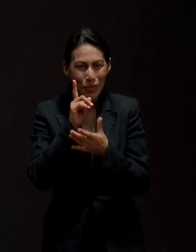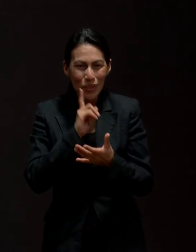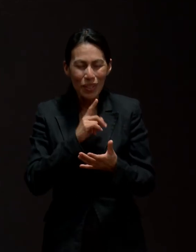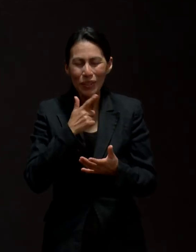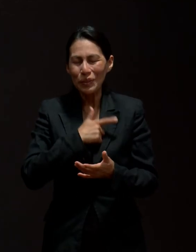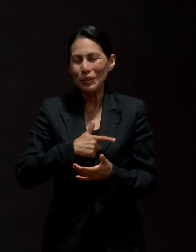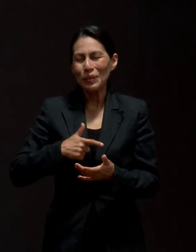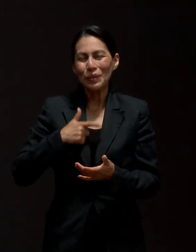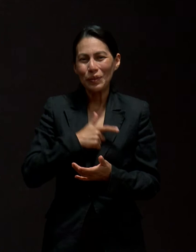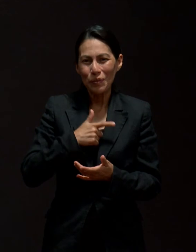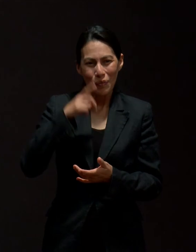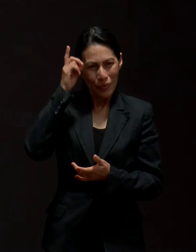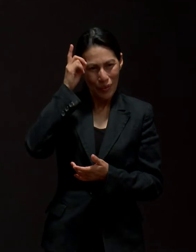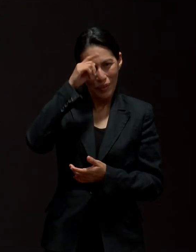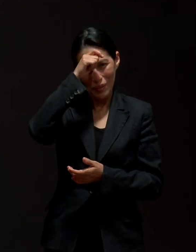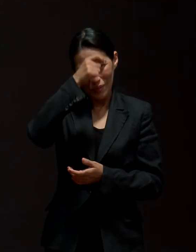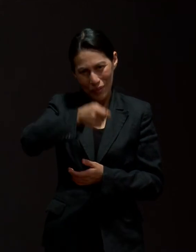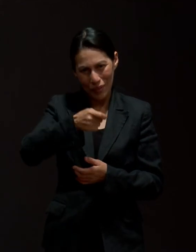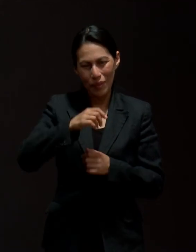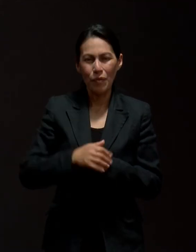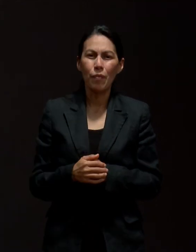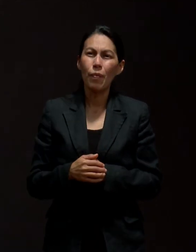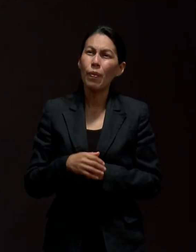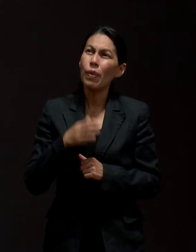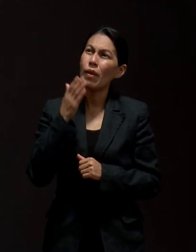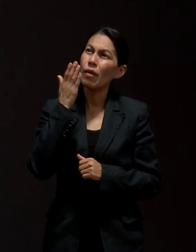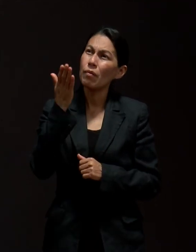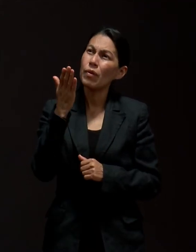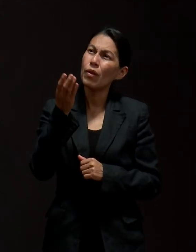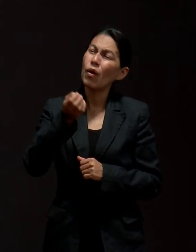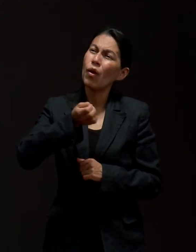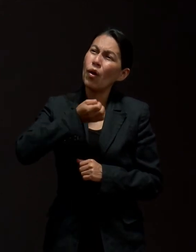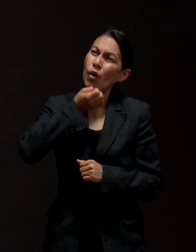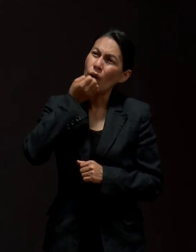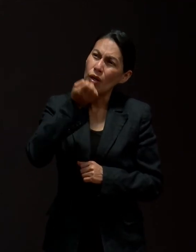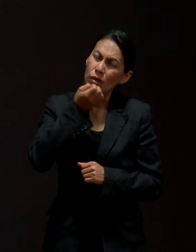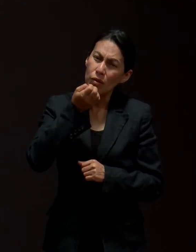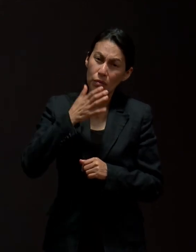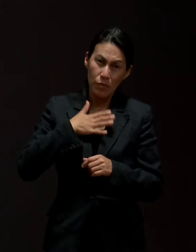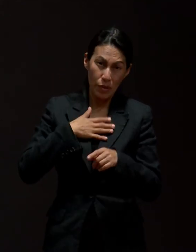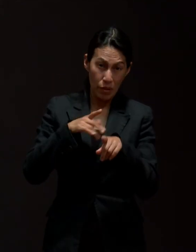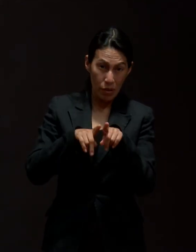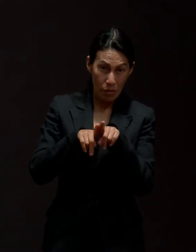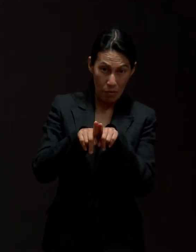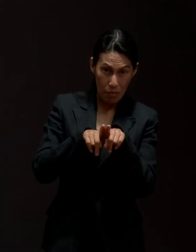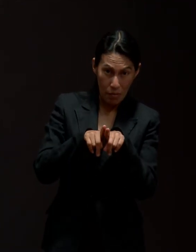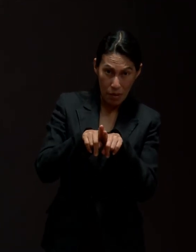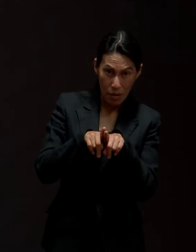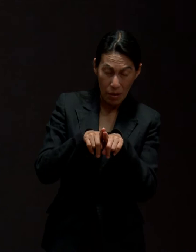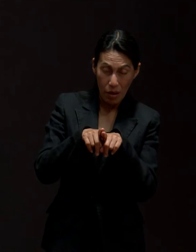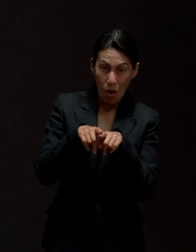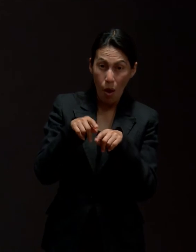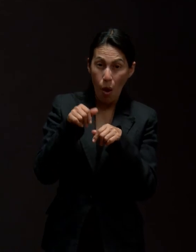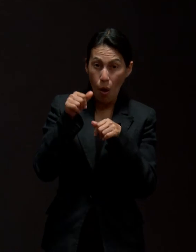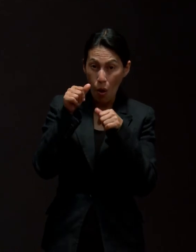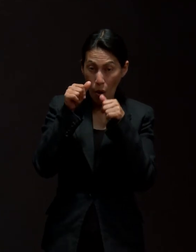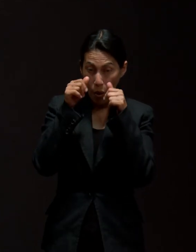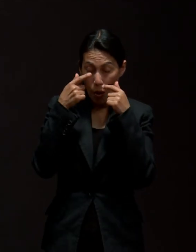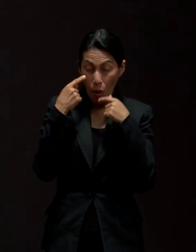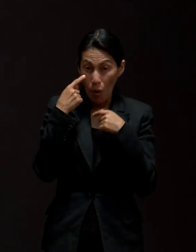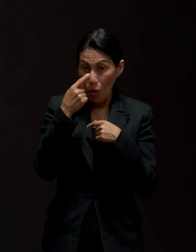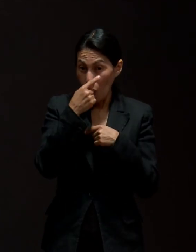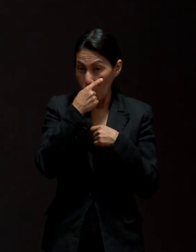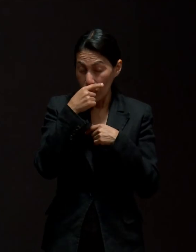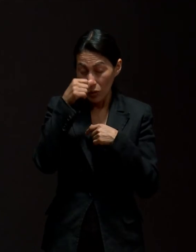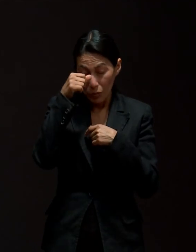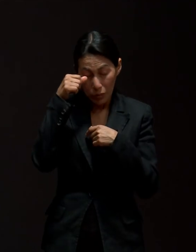los bendiga. Les pido el favor de orar por mi hermana que fue operada de ojos y su esposo está muy mal de un